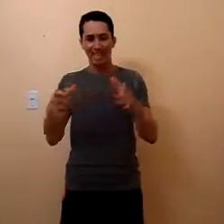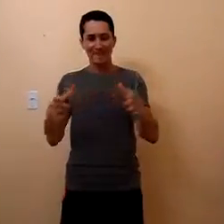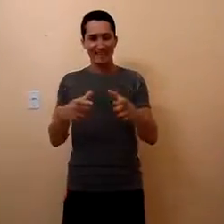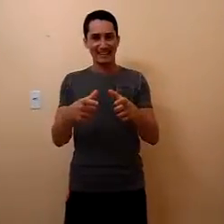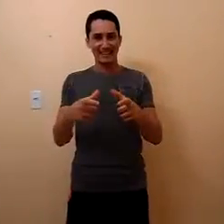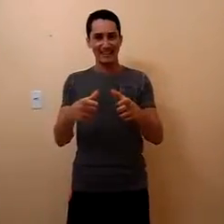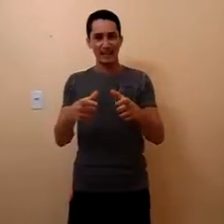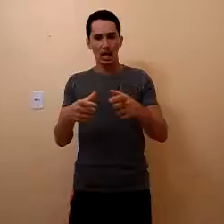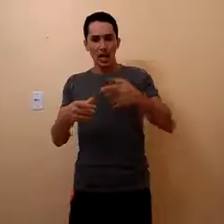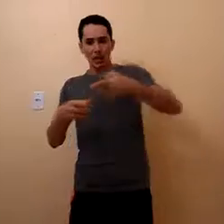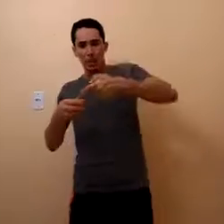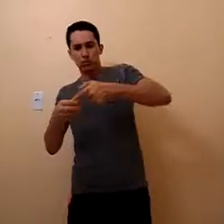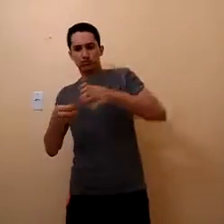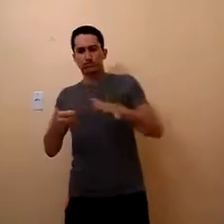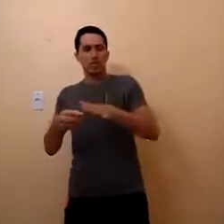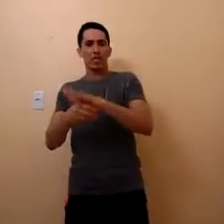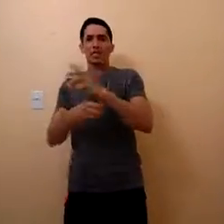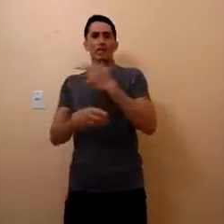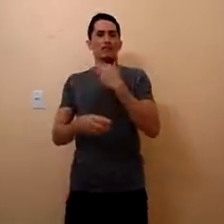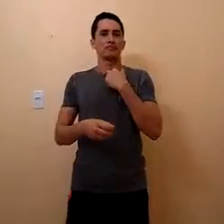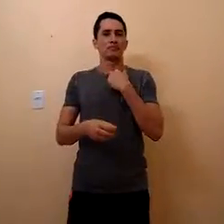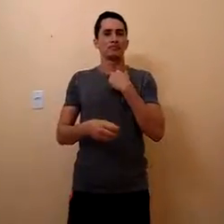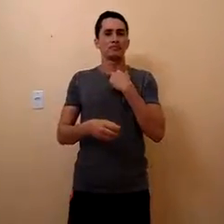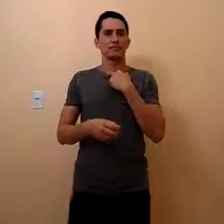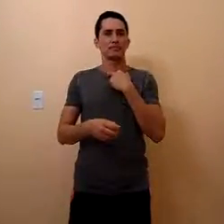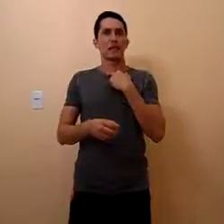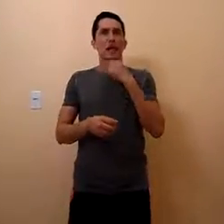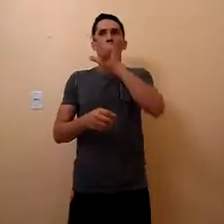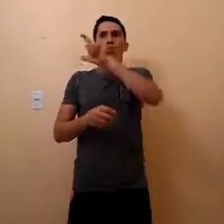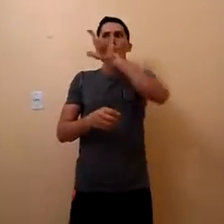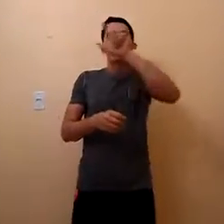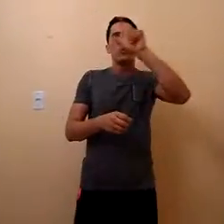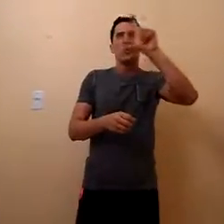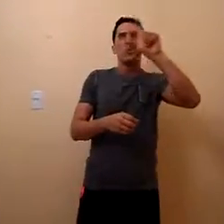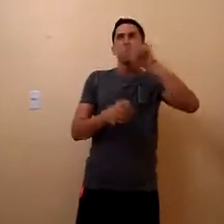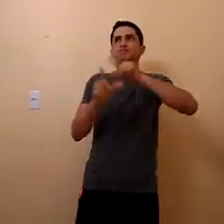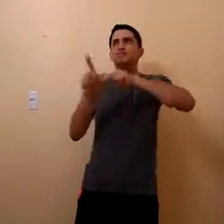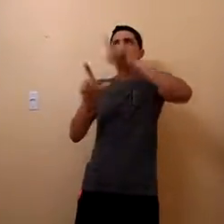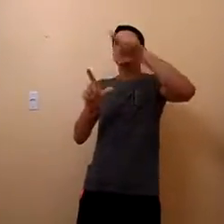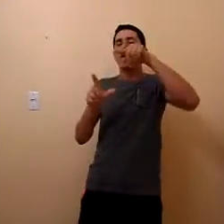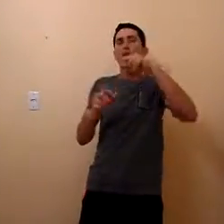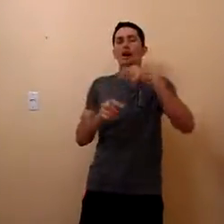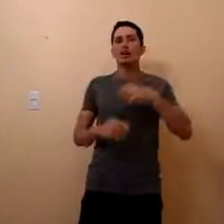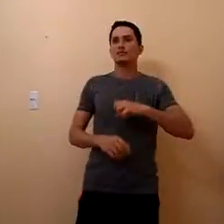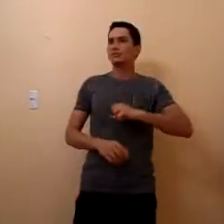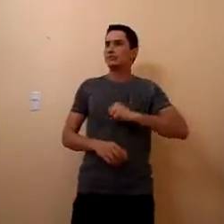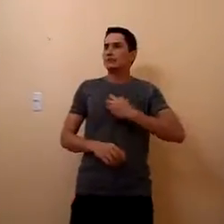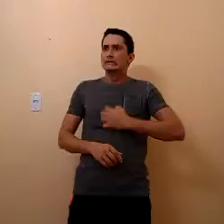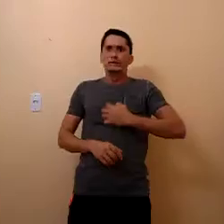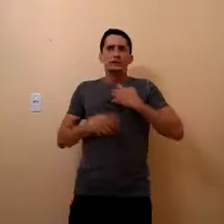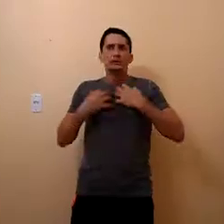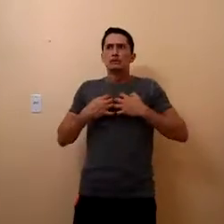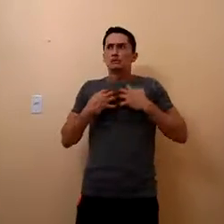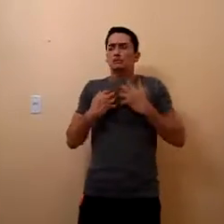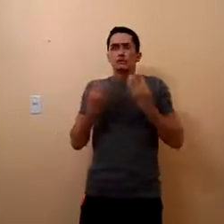tanque nem cabe tanto combustível, mas olha aí a conta, tem motorista que fica até revoltado. Doeu